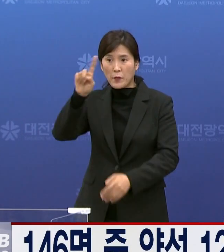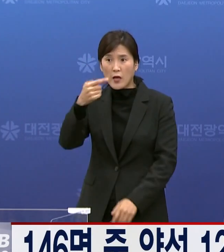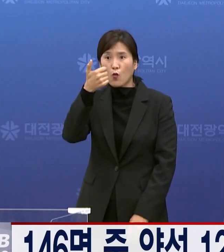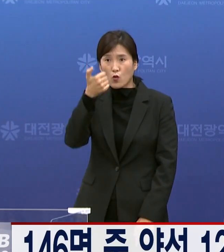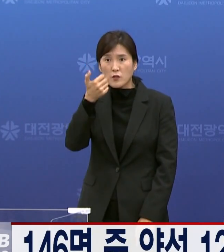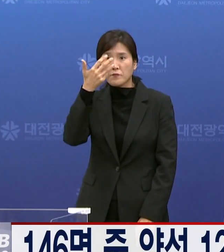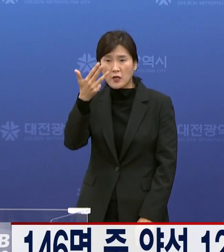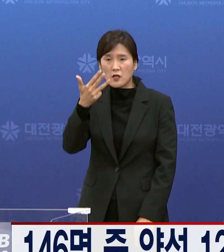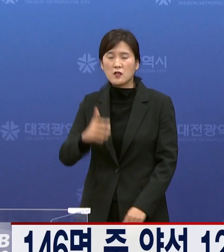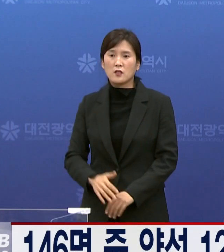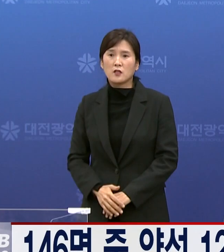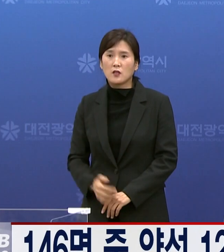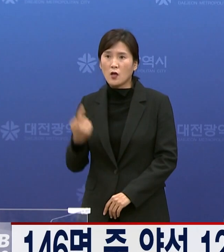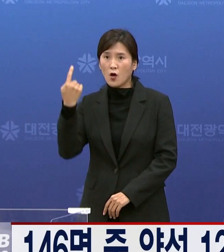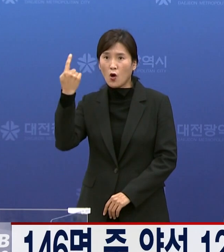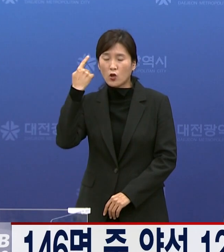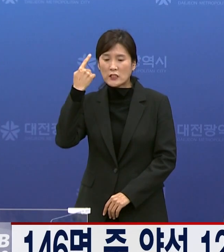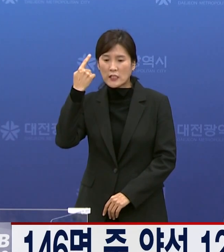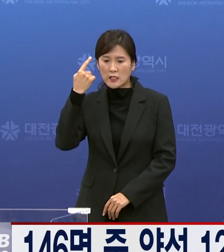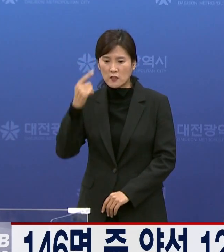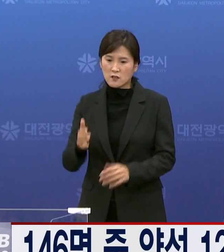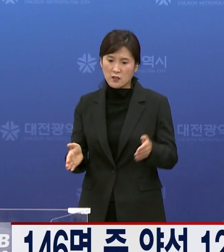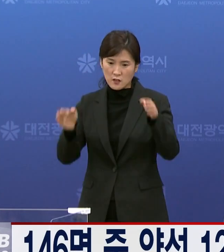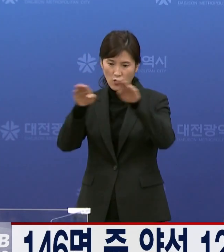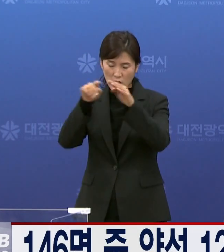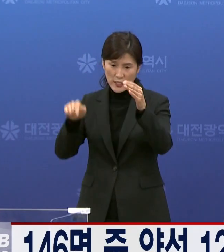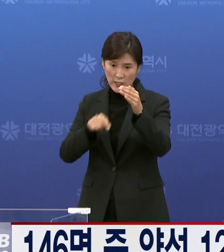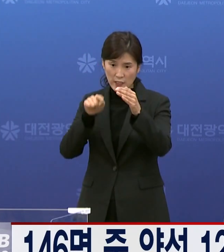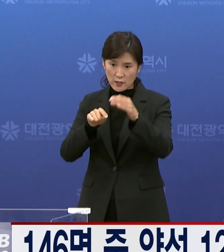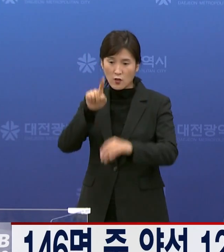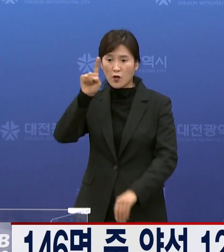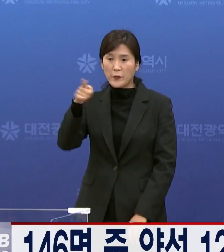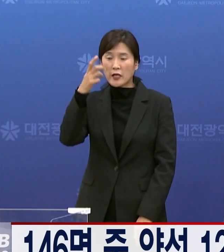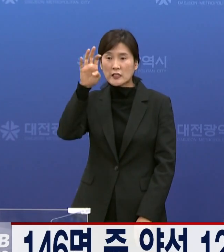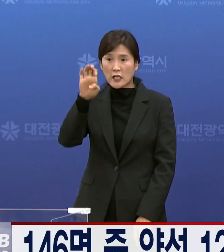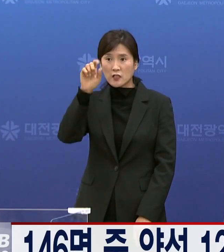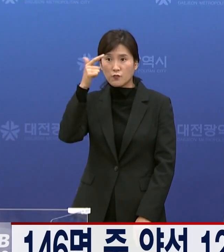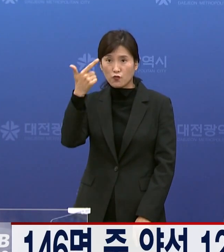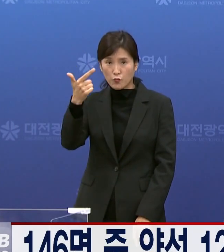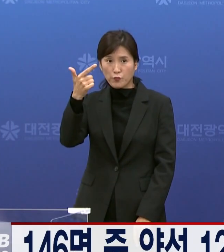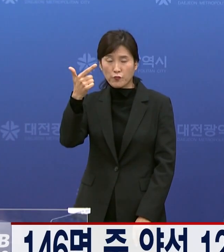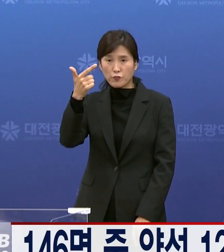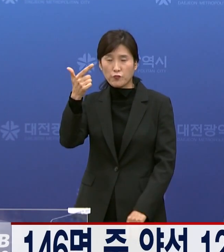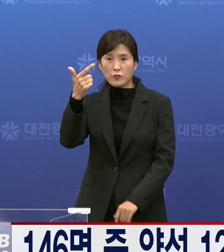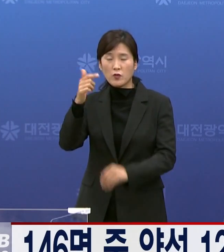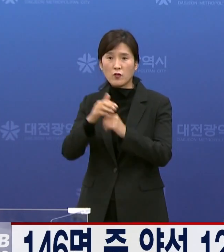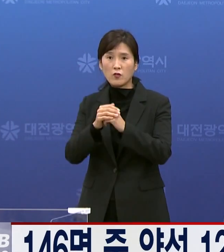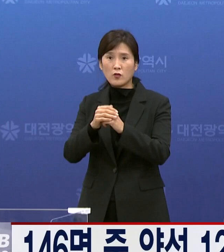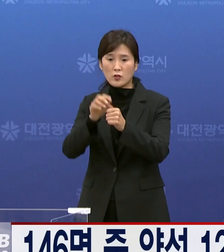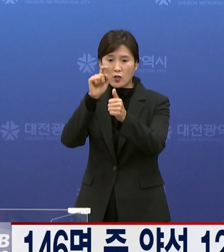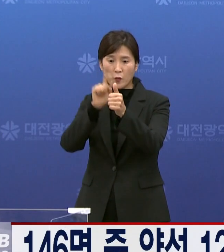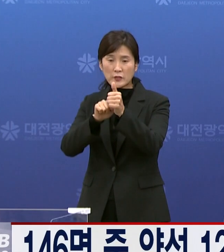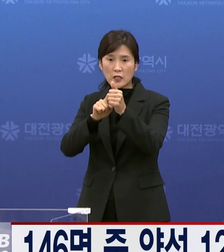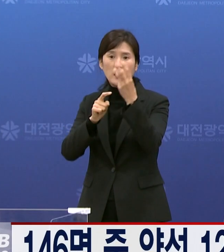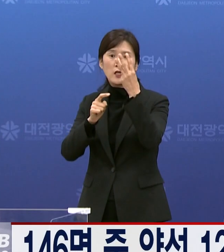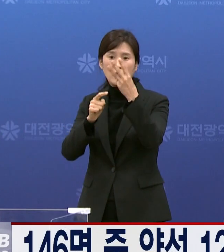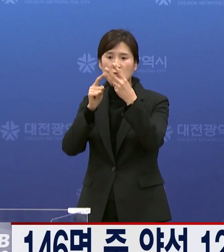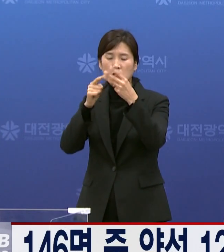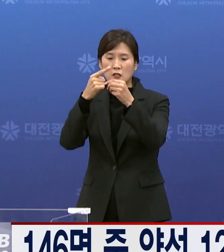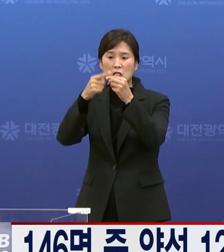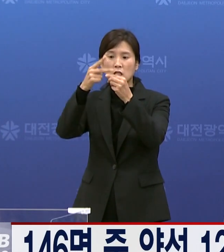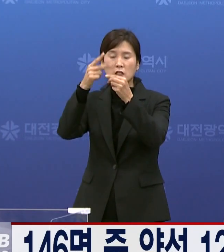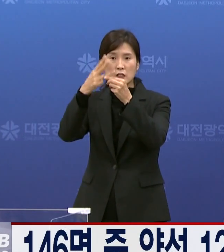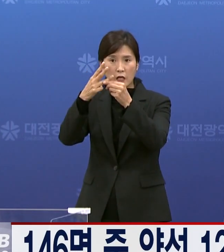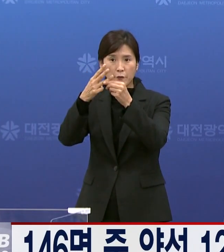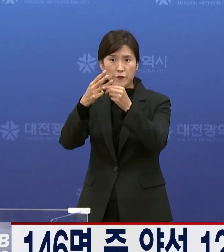158명이고 이들 중 어제 시설 내에서 146명에 대한 3차에 걸친 검사 결과